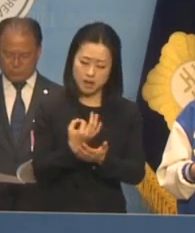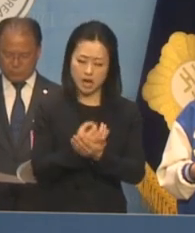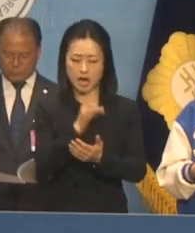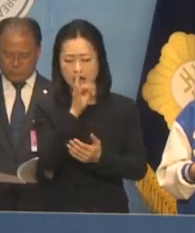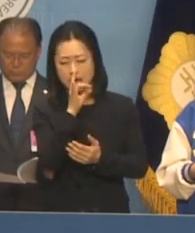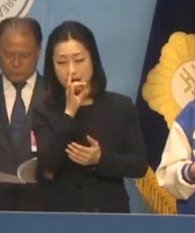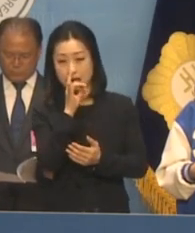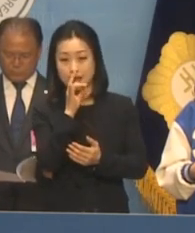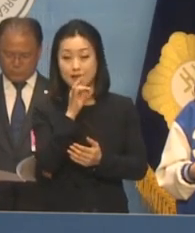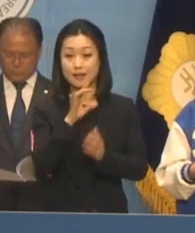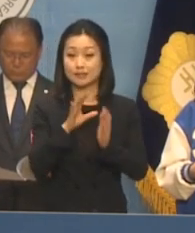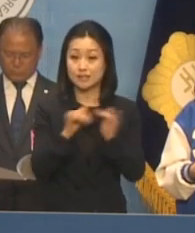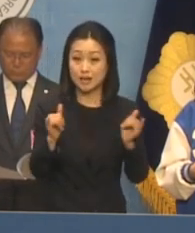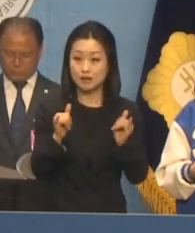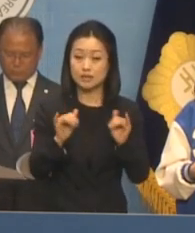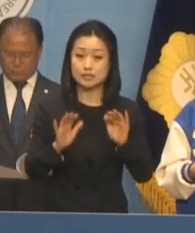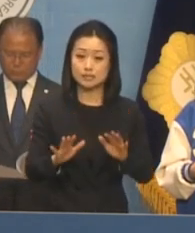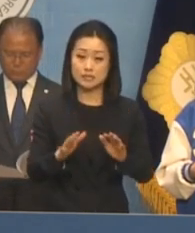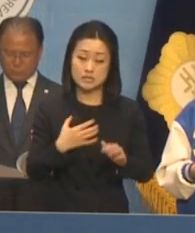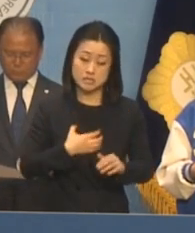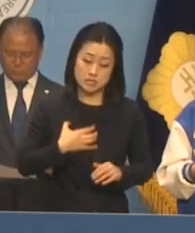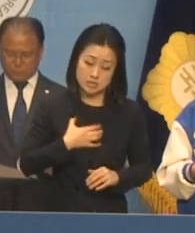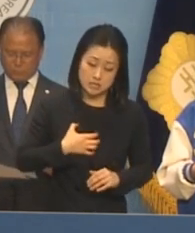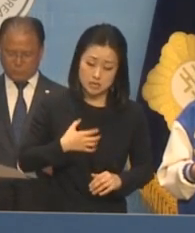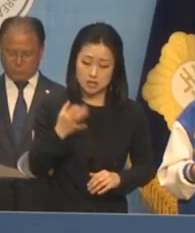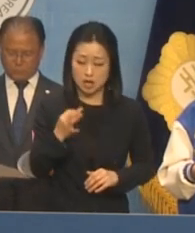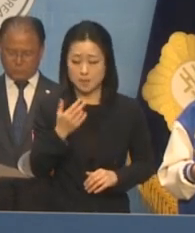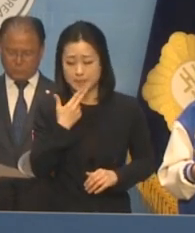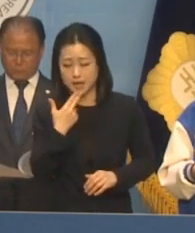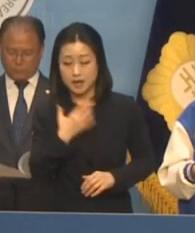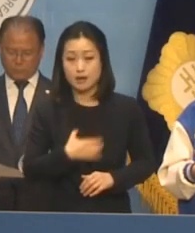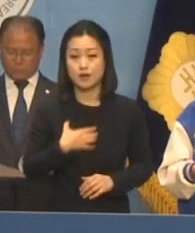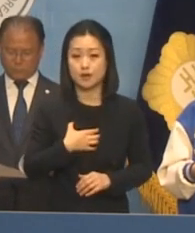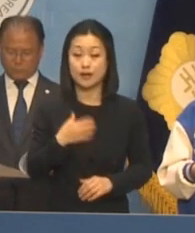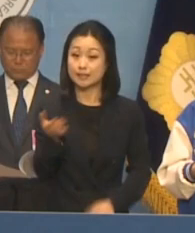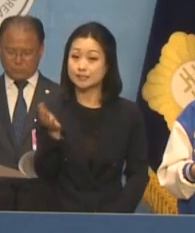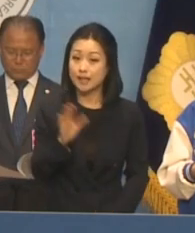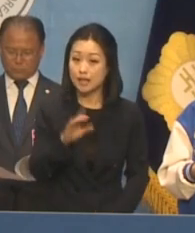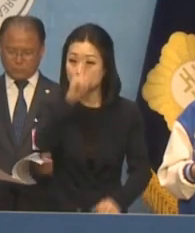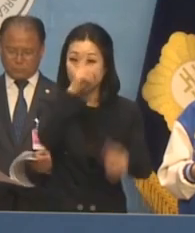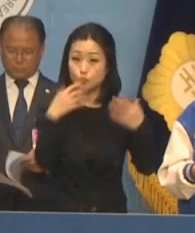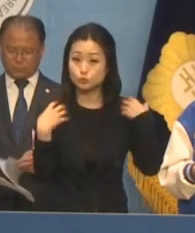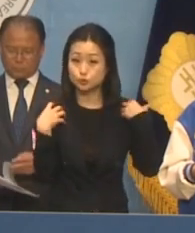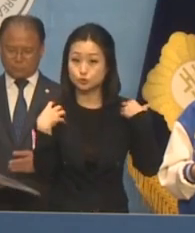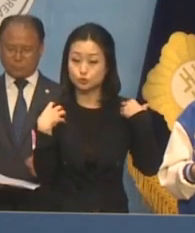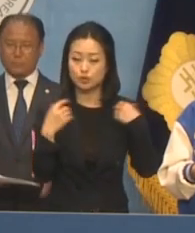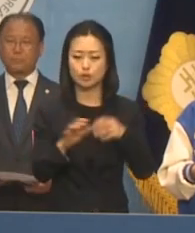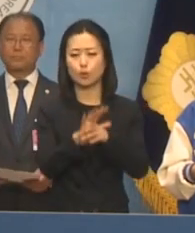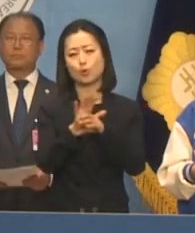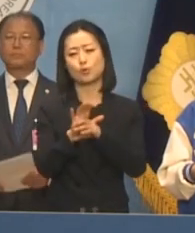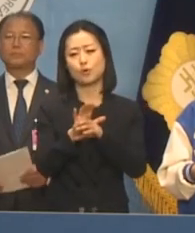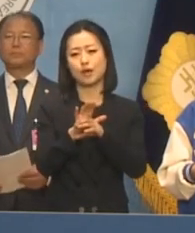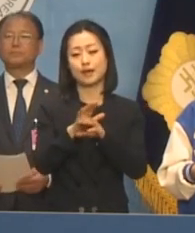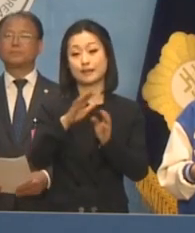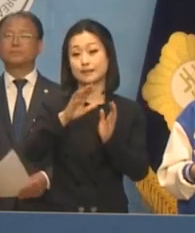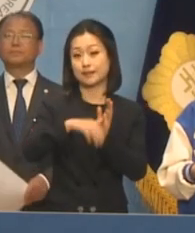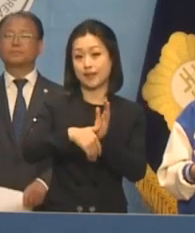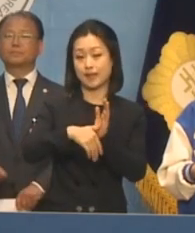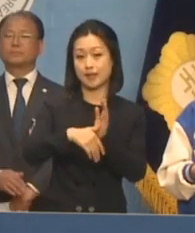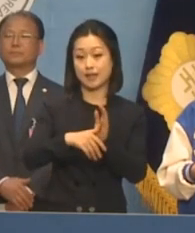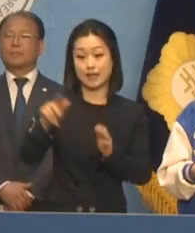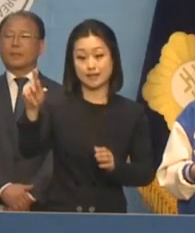제 소상공인들은 극심한 자금난을 겪고 있습니다 하지만 정부는 코로나 초창기 발병 때